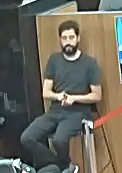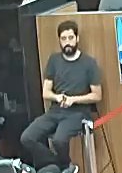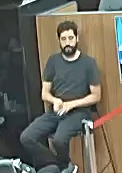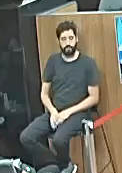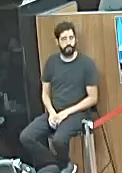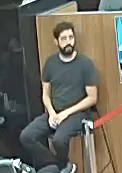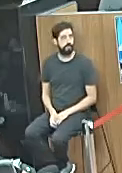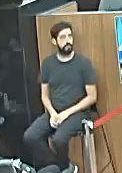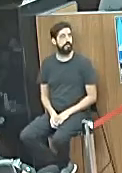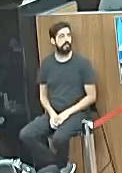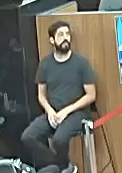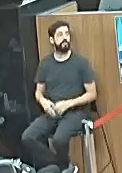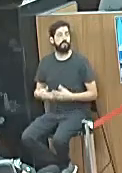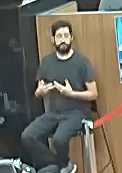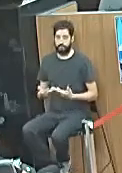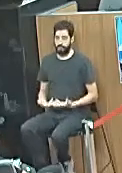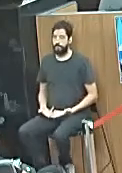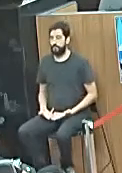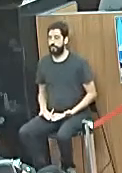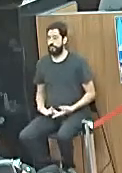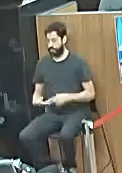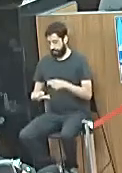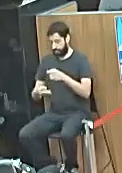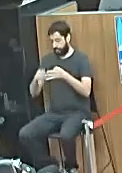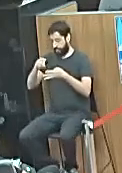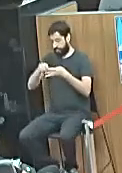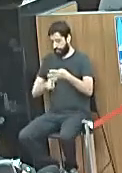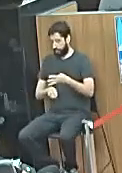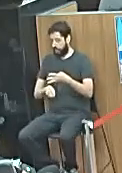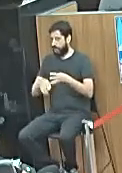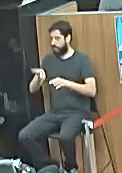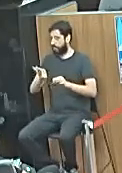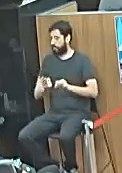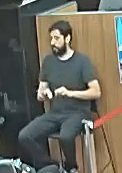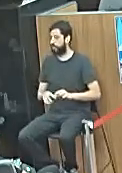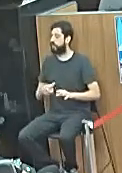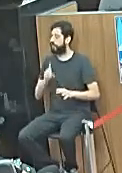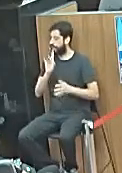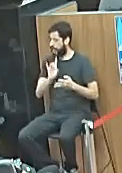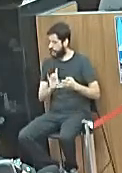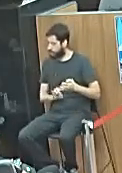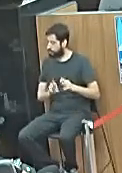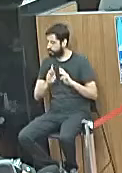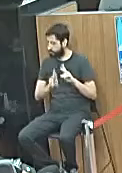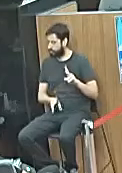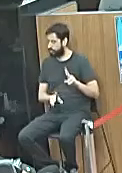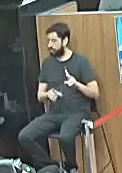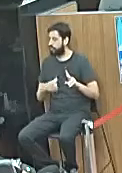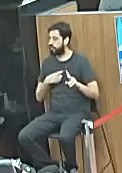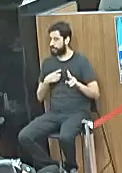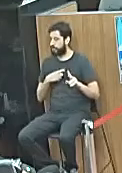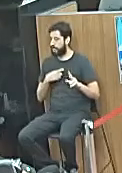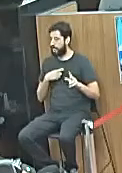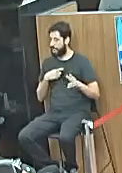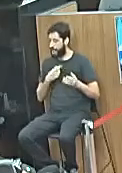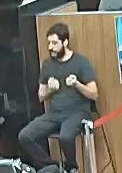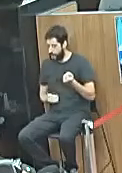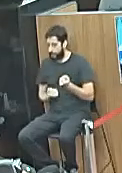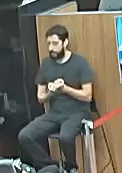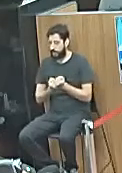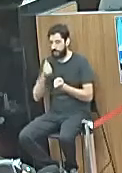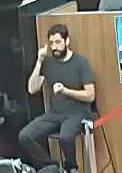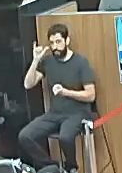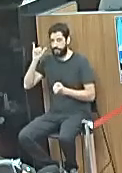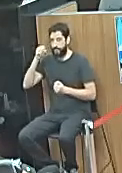e aí dizendo desses quatro programas que é cada um à sua forma contribui para a prevenção das violências criminalidades